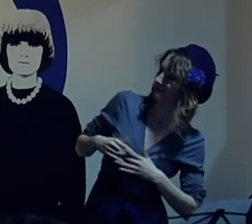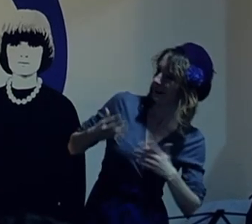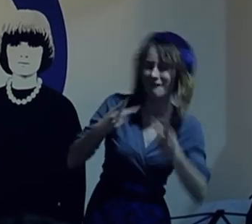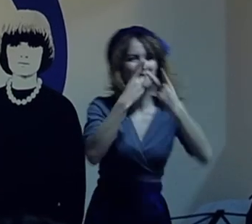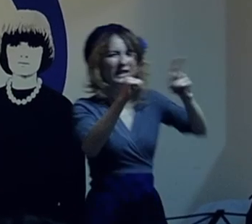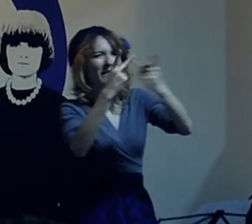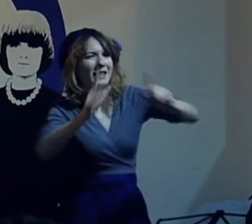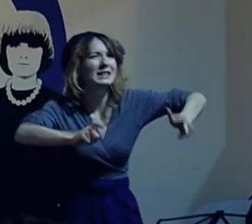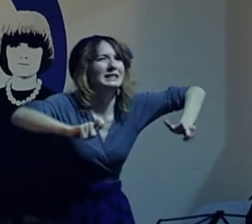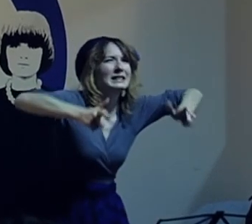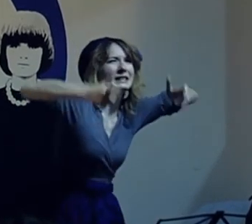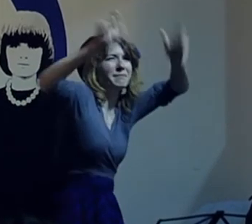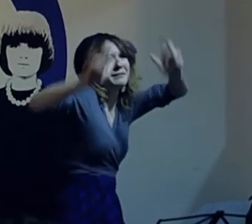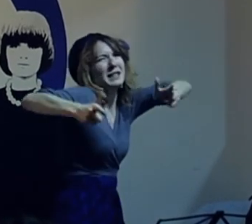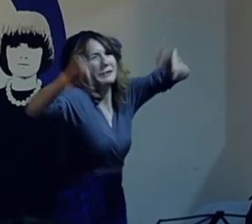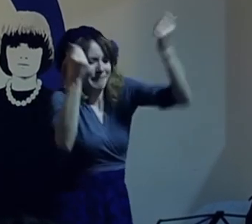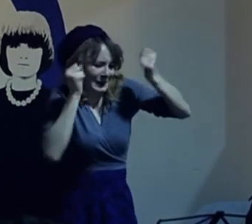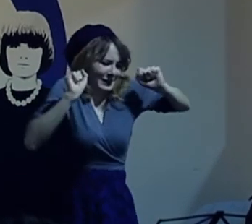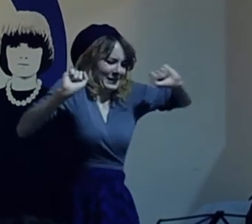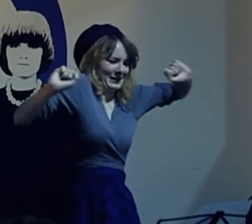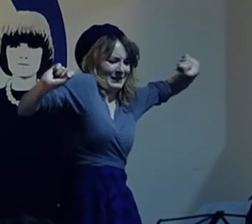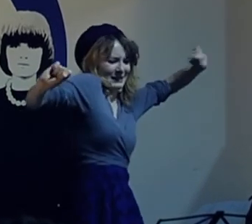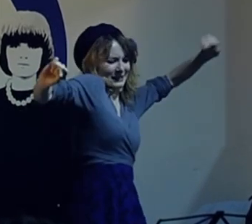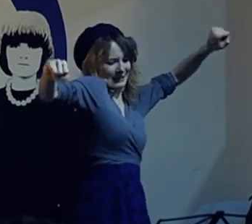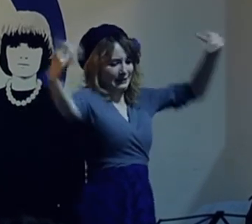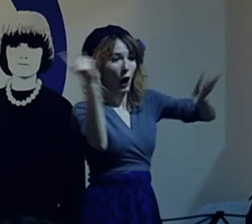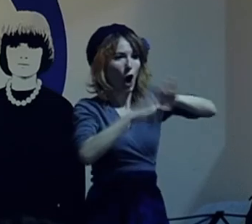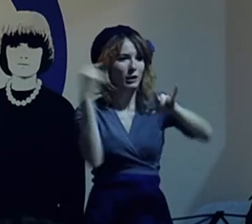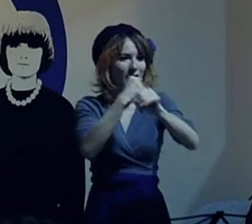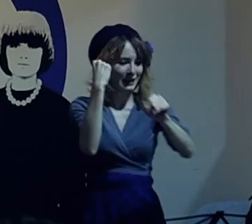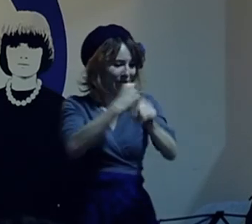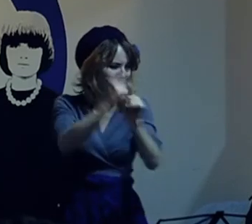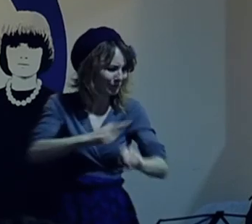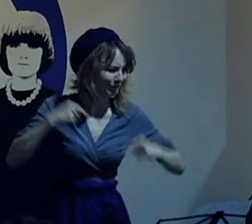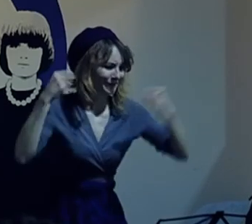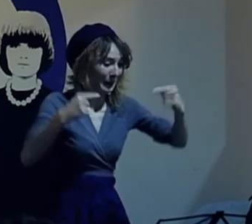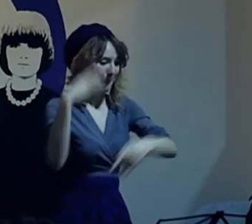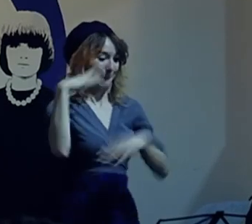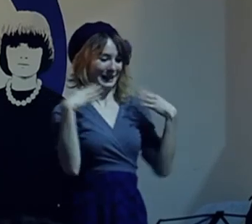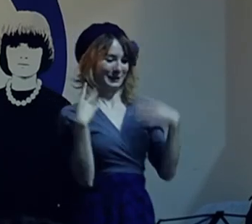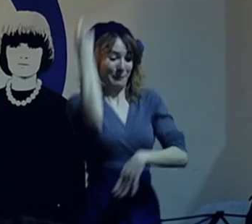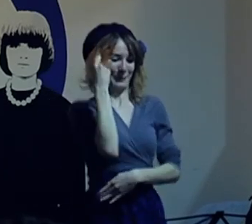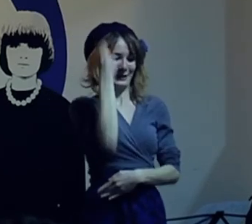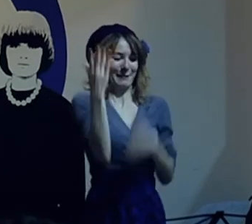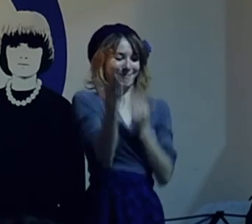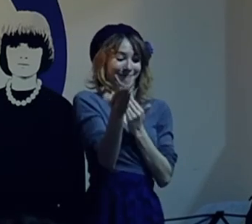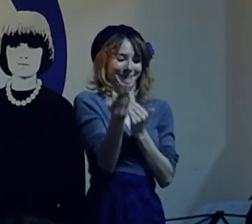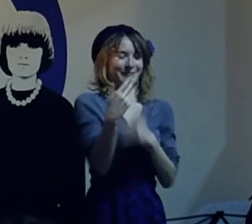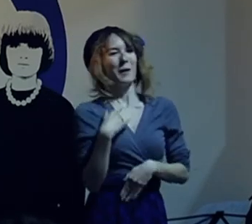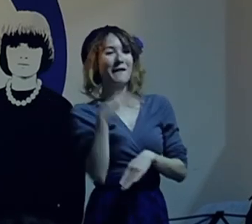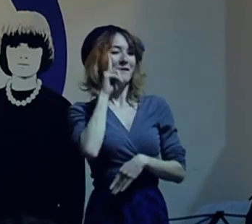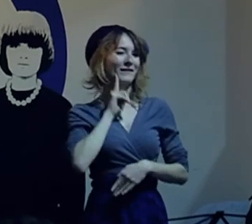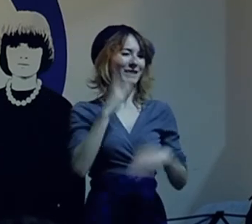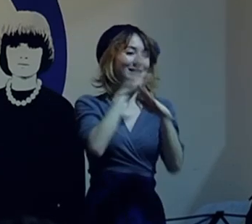C'est dans la ville, sort de ses draps, c'est l'heure d'aller au boulot. Ouais, ben si Nathan le bus comme